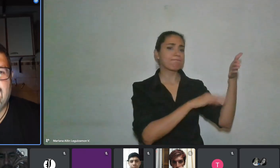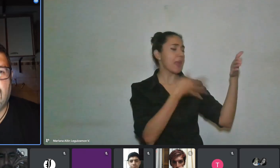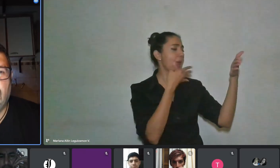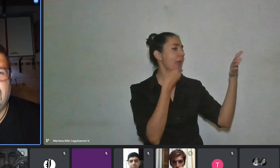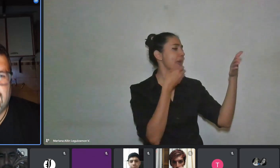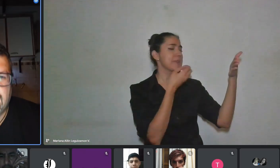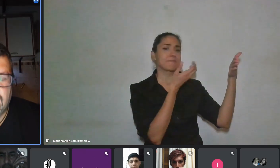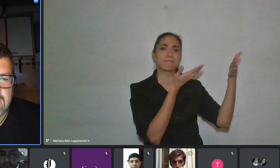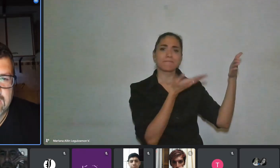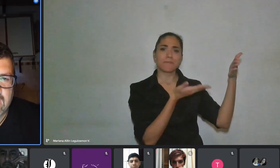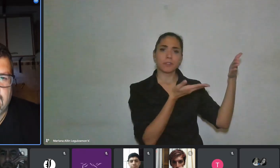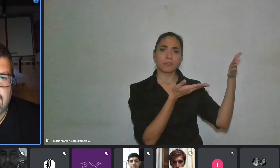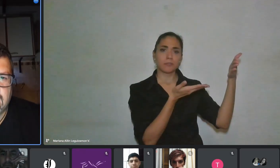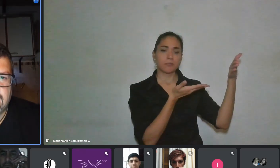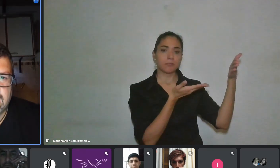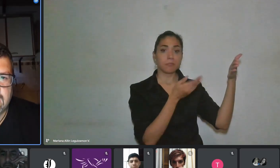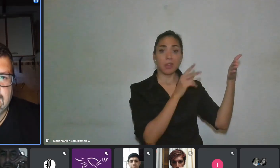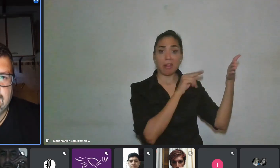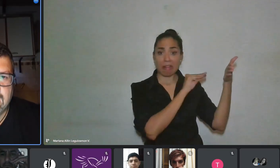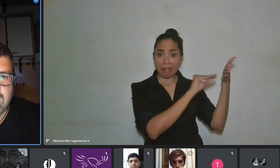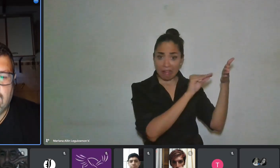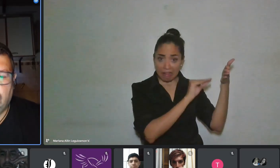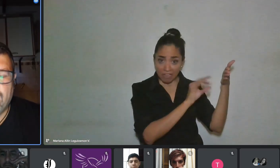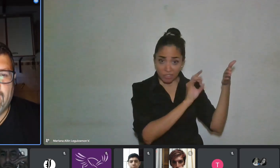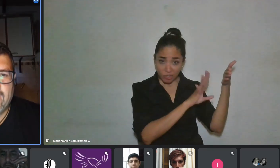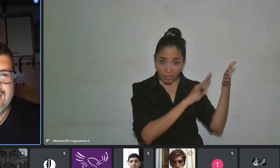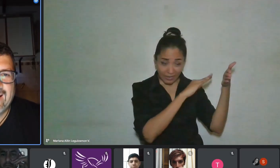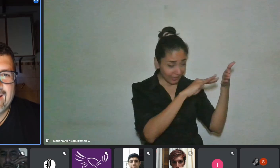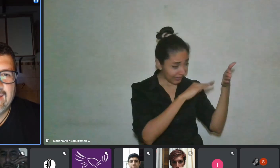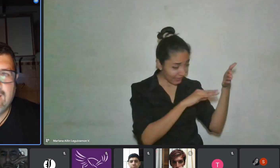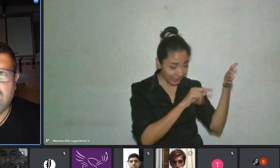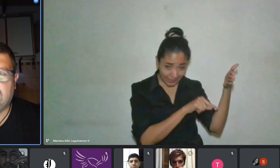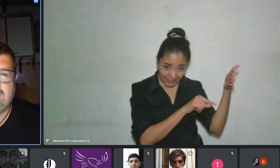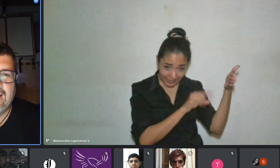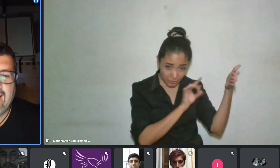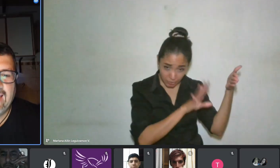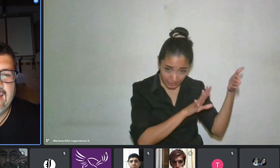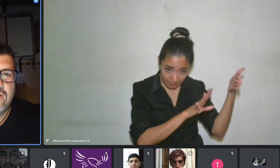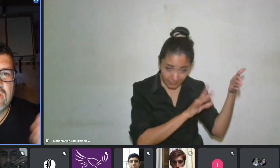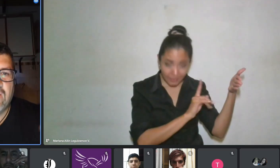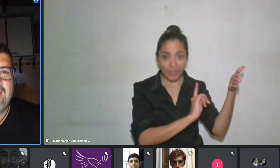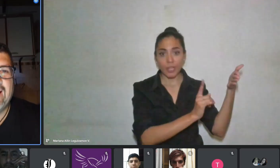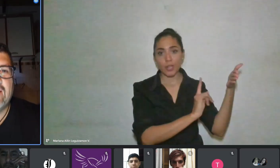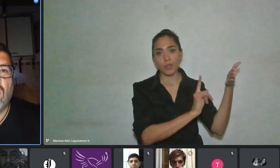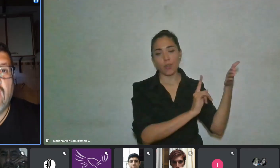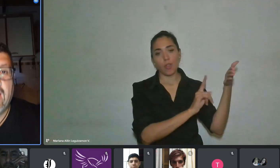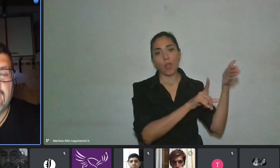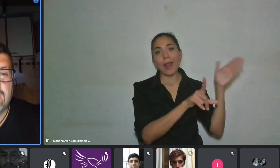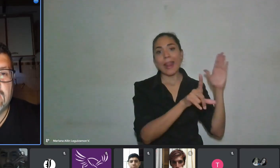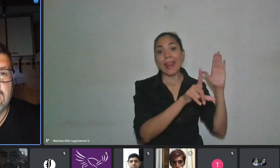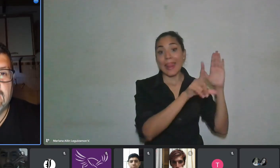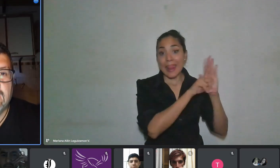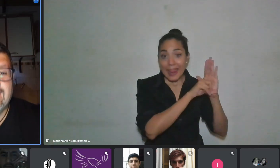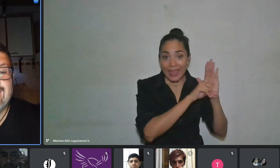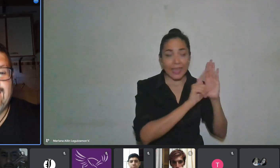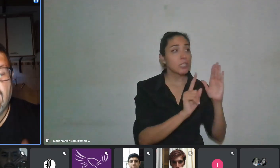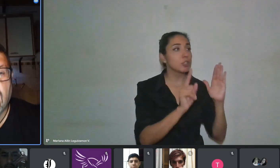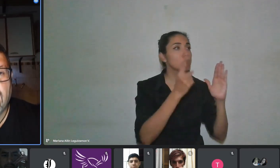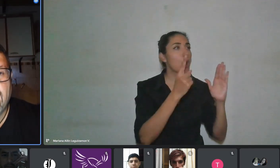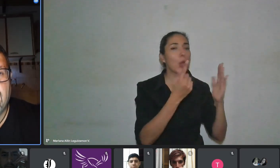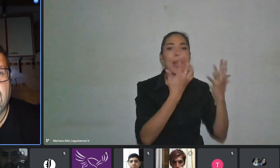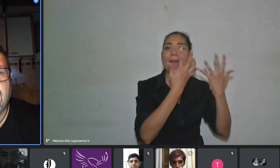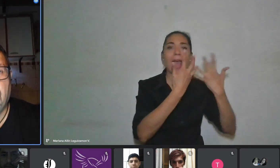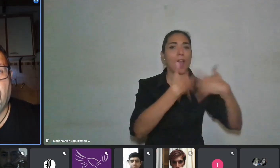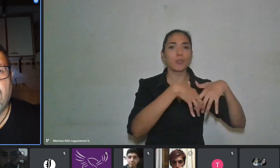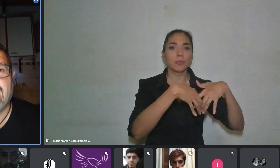en letra muerta, como se llama, ¿sí? No podemos dejar que, o sea, la ley no se aplica sola. ¿Qué es lo